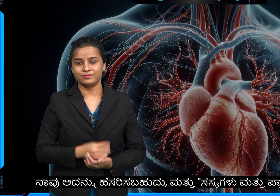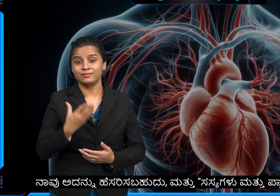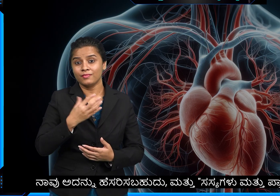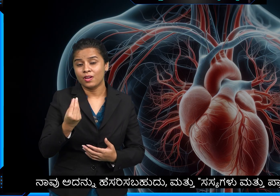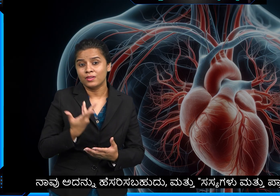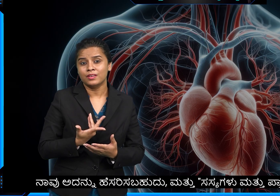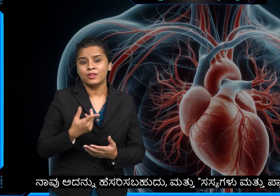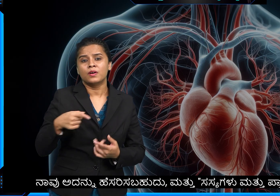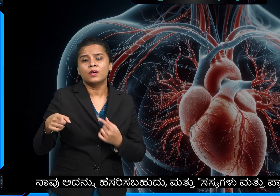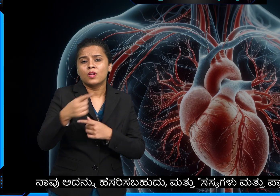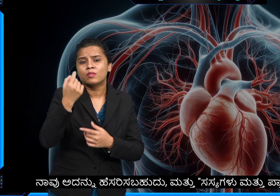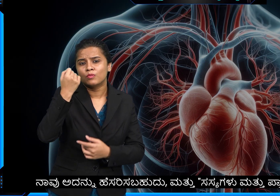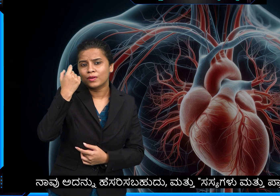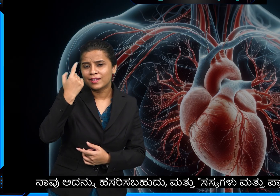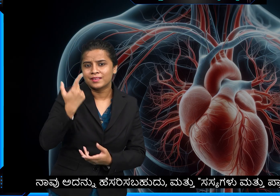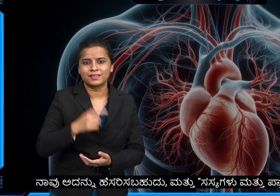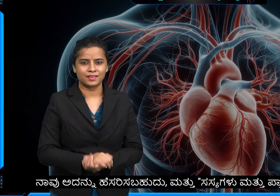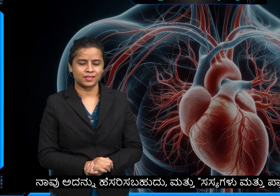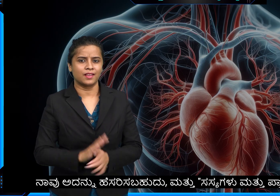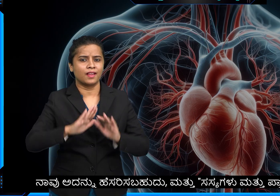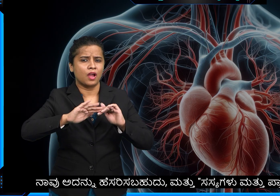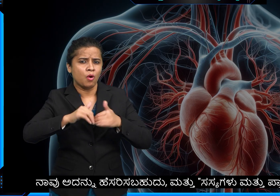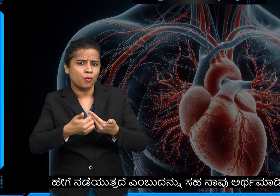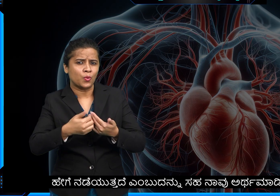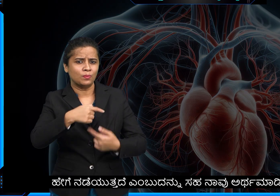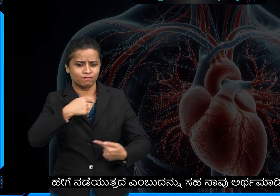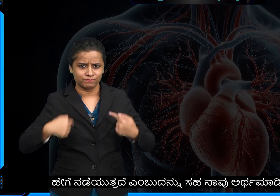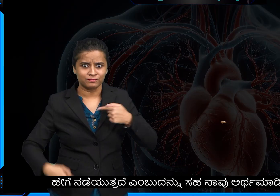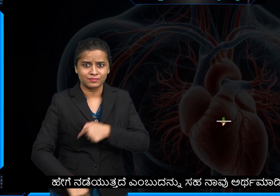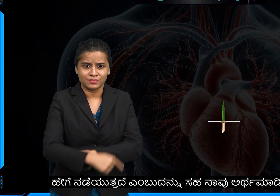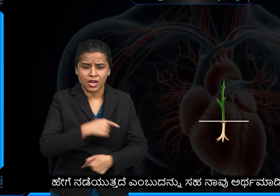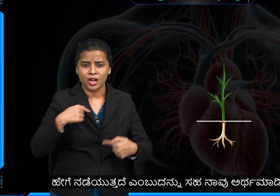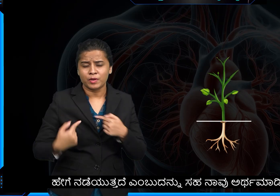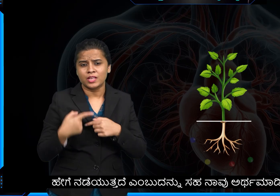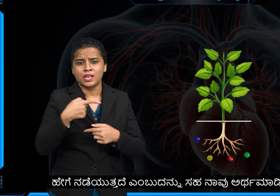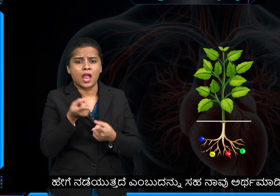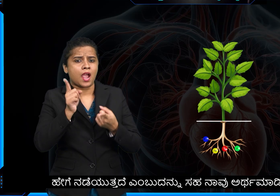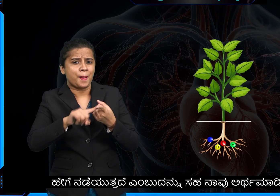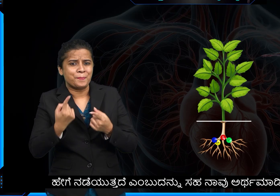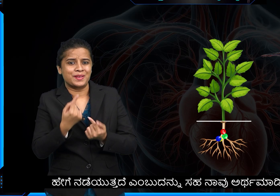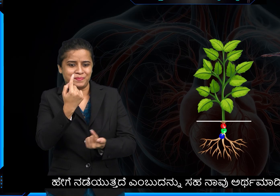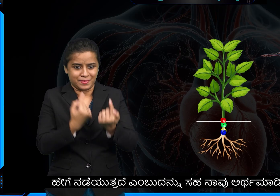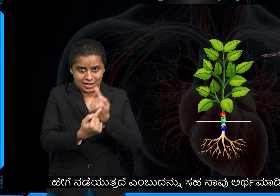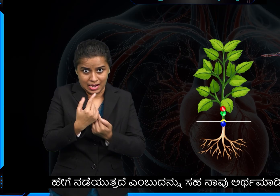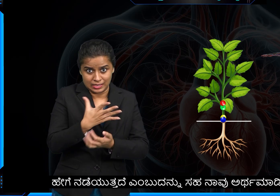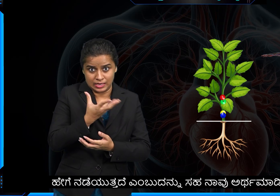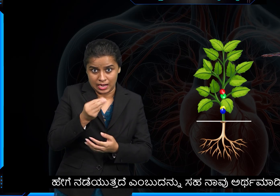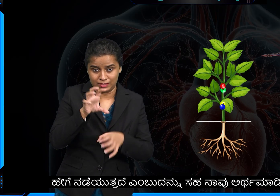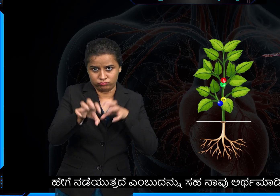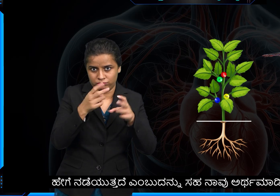ಮತ್ತು ಸಸ್ಯಗಳು ಮತ್ತು ಪ್ರಾಣಿಗಳಲ್ಲಿ ಸಾರಿಗೆ ಹೇಗೆ ನಡೆಯುತ್ತದೆ ಎಂಬುದನ್ನು ಸಹ ನಾವು